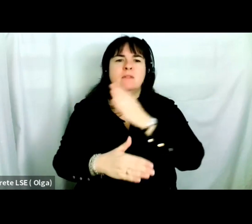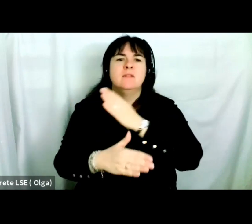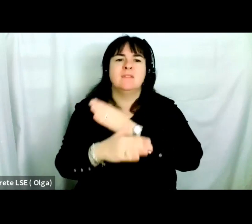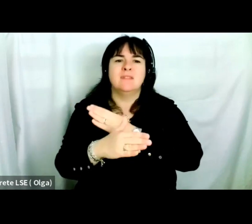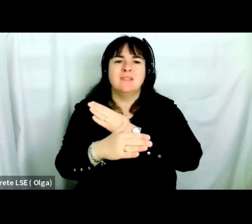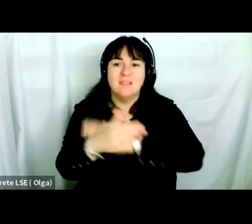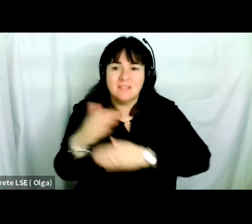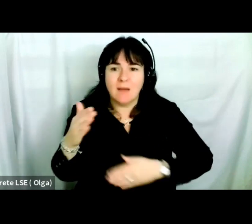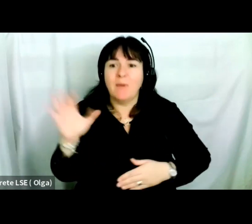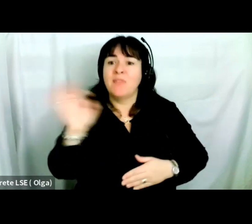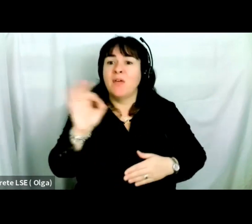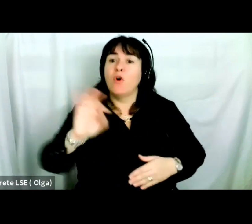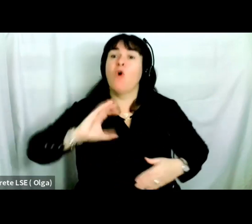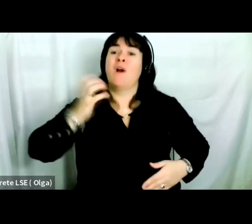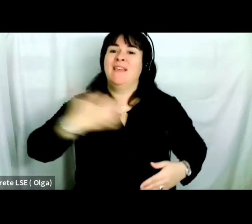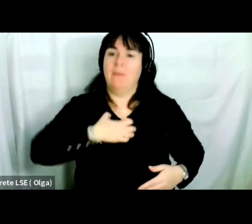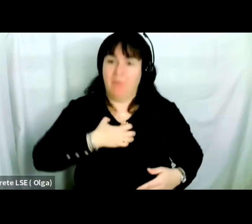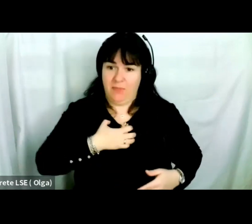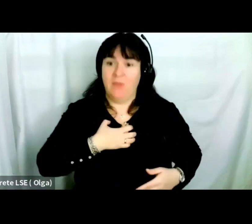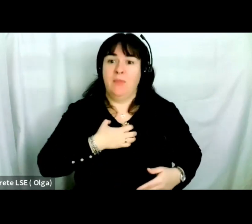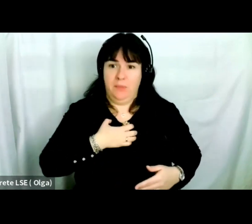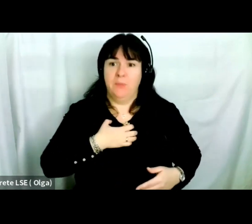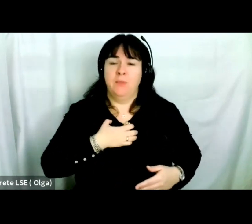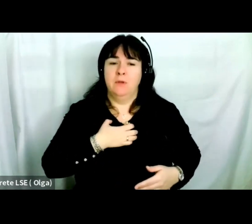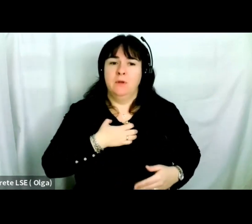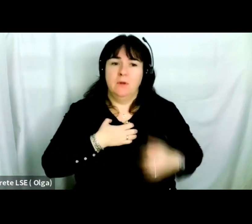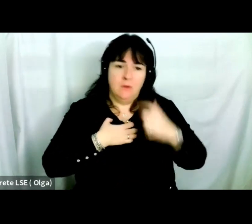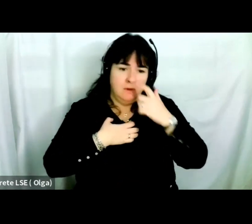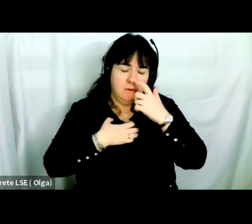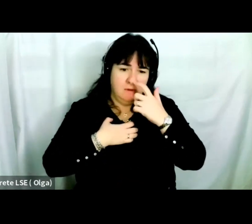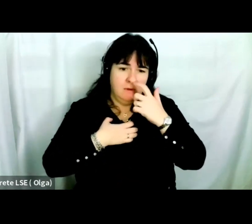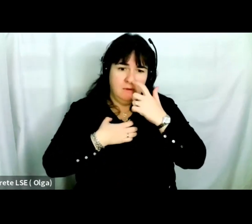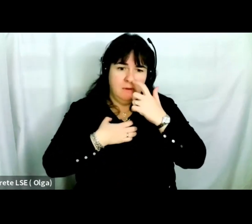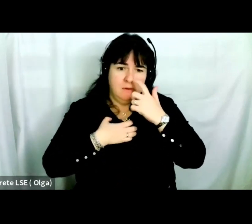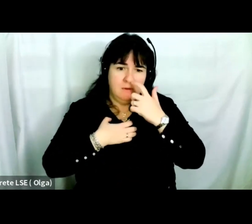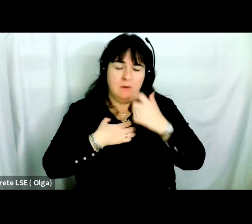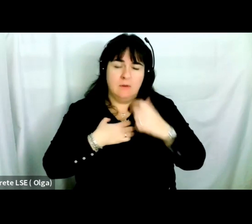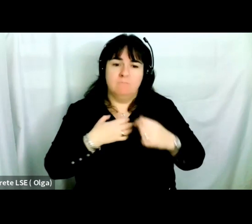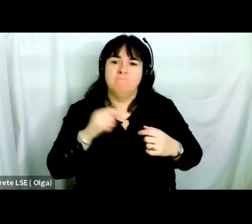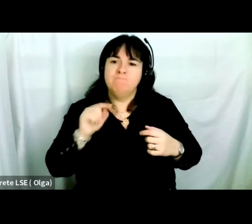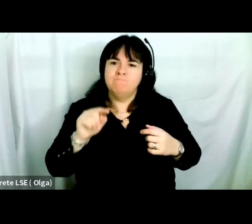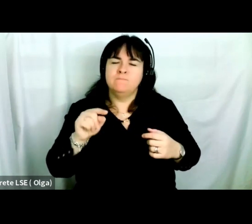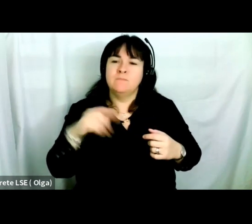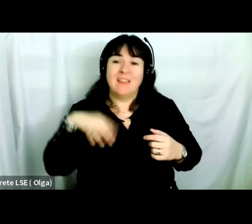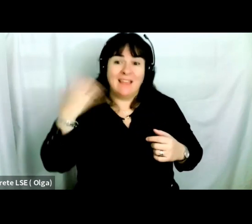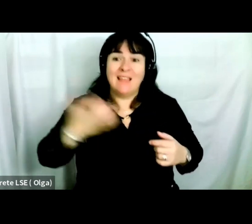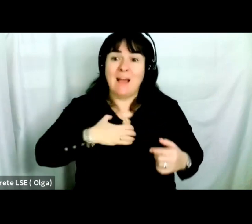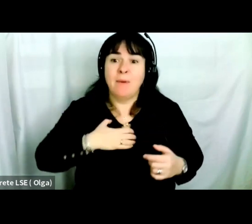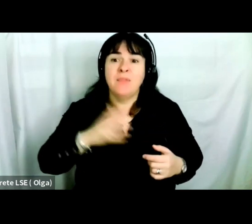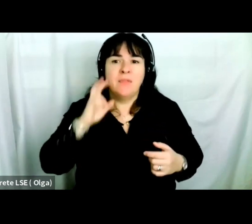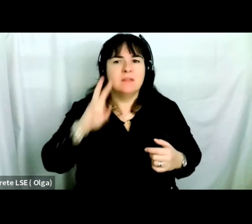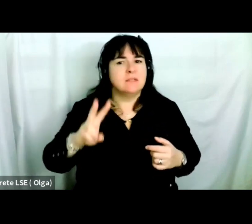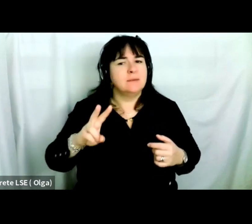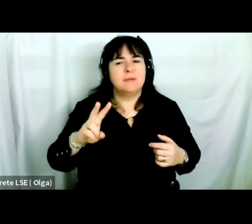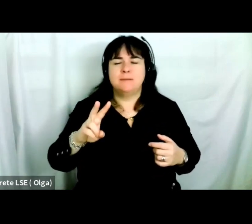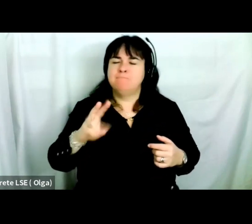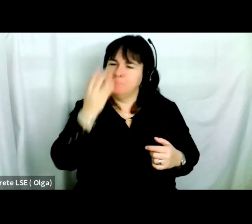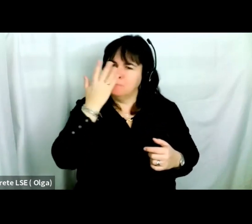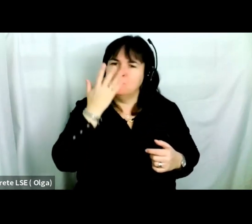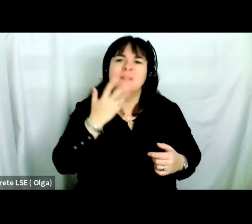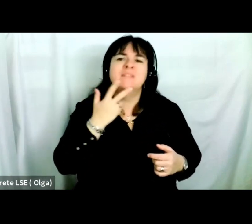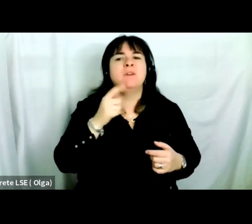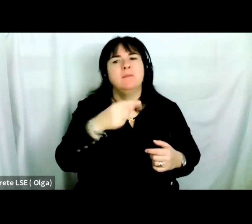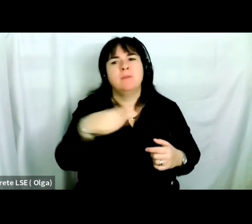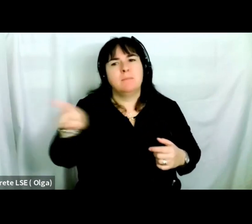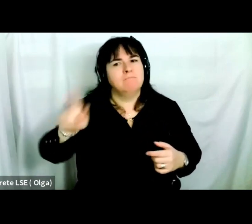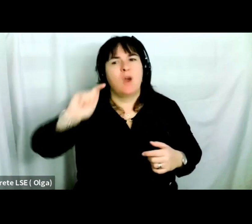algún tipo de incapacidad, etcétera, que se les considera que hay que acudir a que sea el juez el que lo resuelva. Pero en